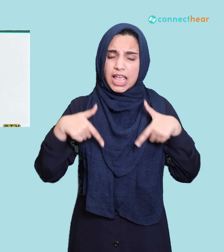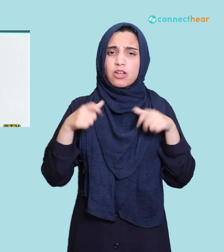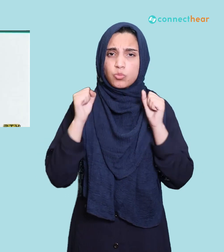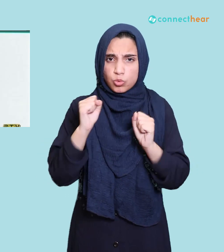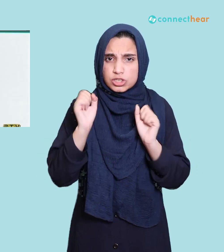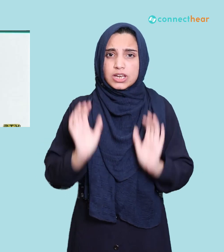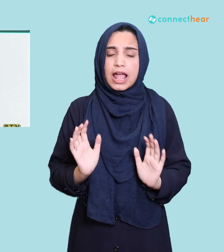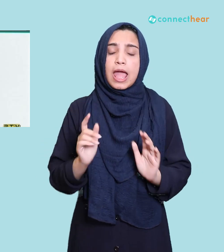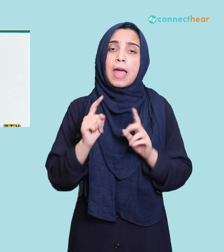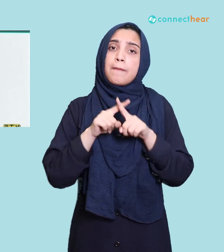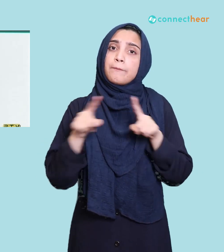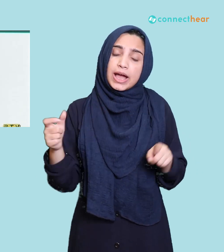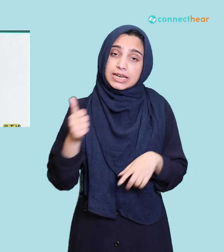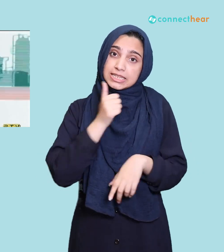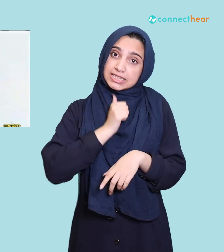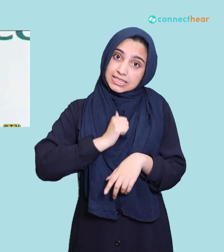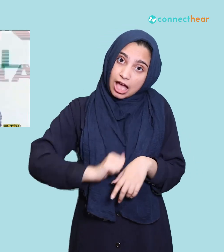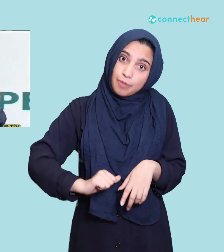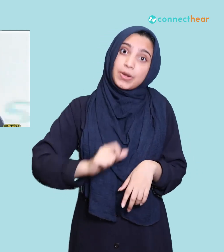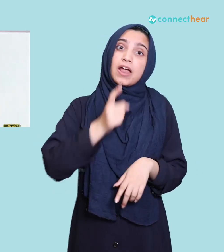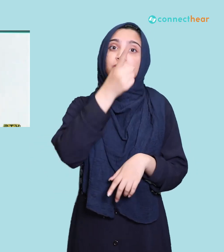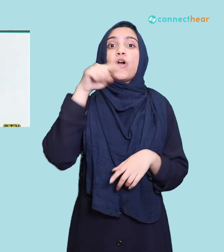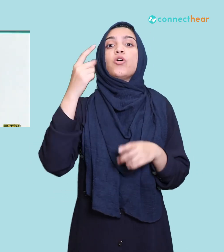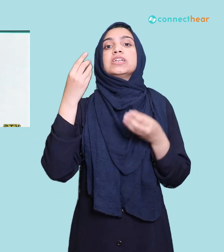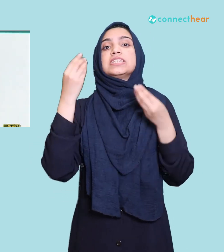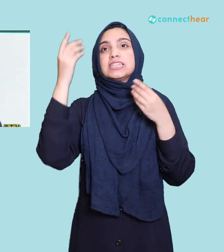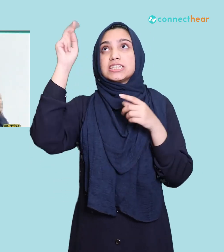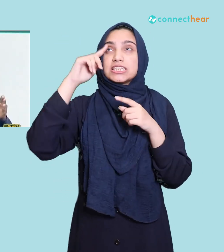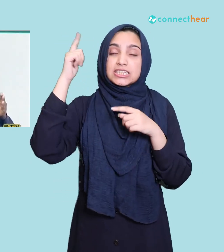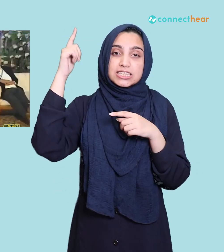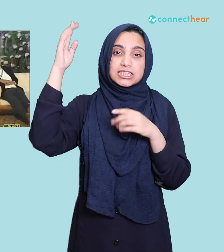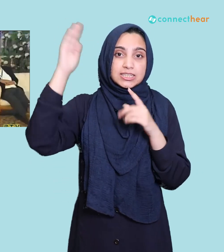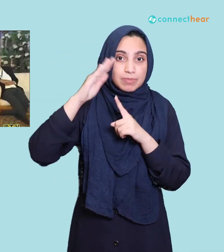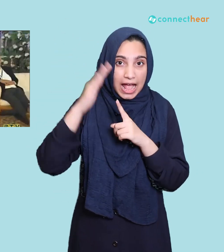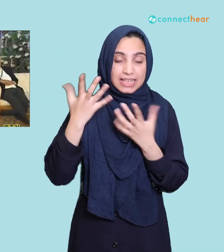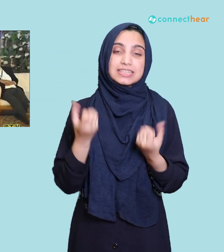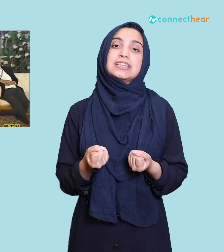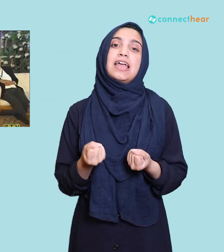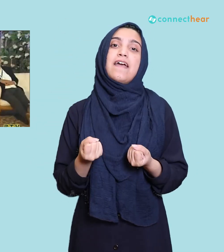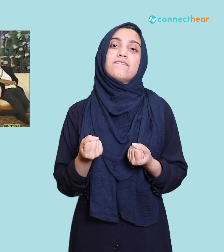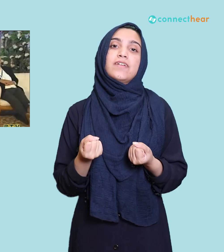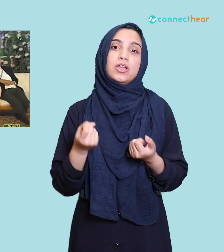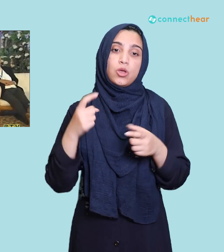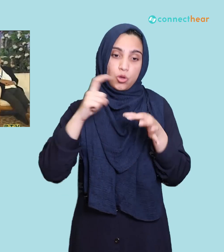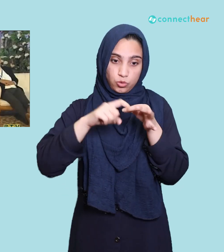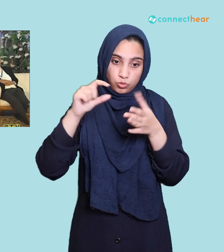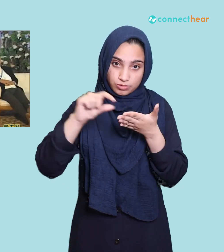اللہ کے ایمان ہوتا ہے۔ اور پھر قرآن کی آیت ہے کہ ہر مشکل کے بعد میں آسانی پیدا کرتا ہوں،